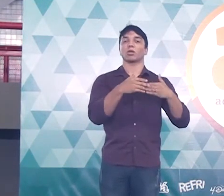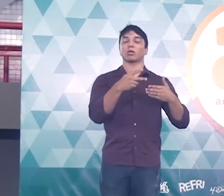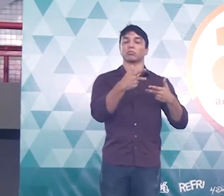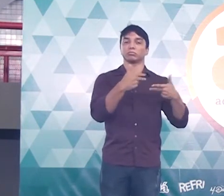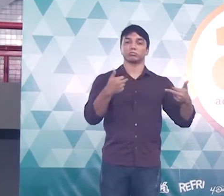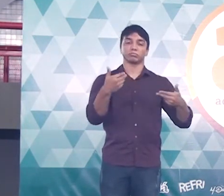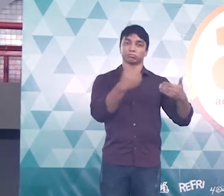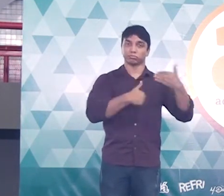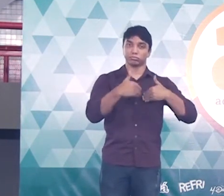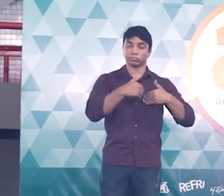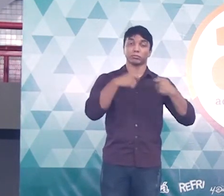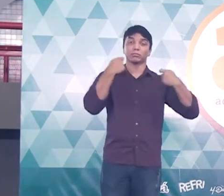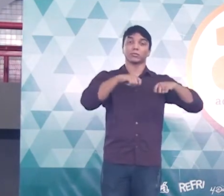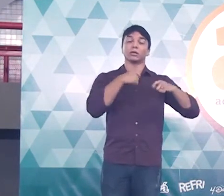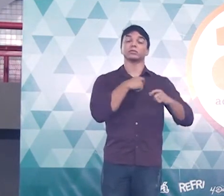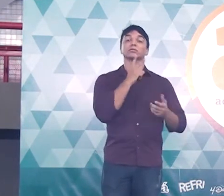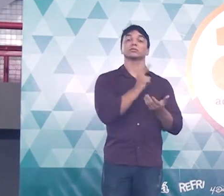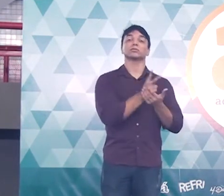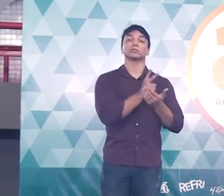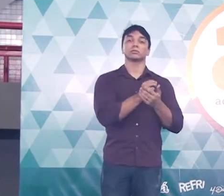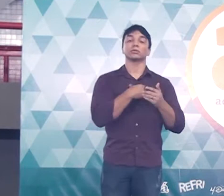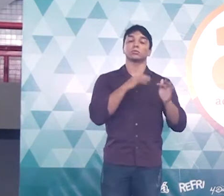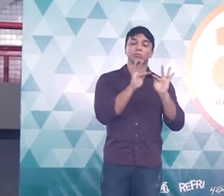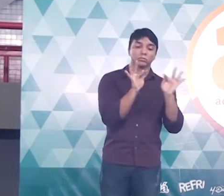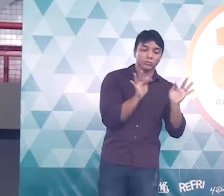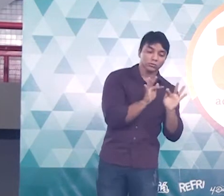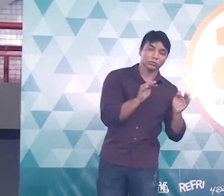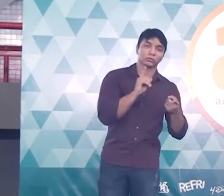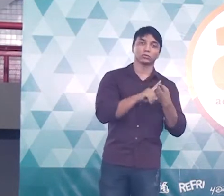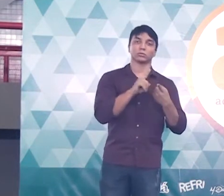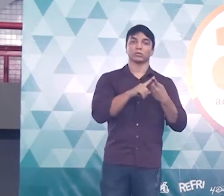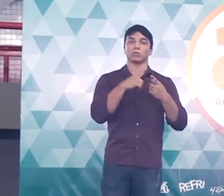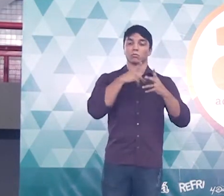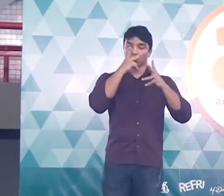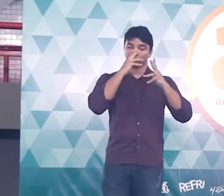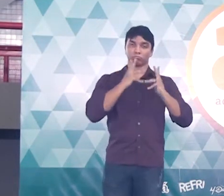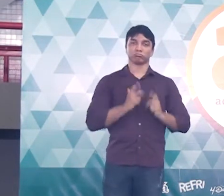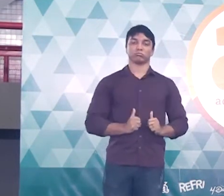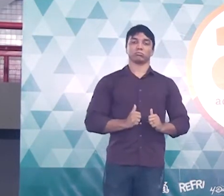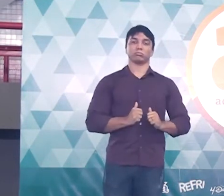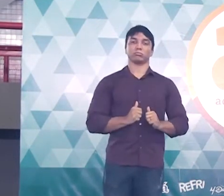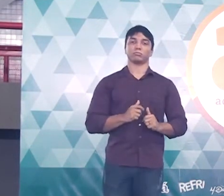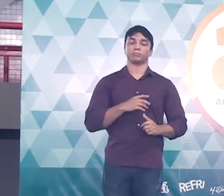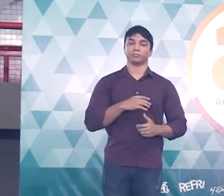circunstâncias. Devemos ser sempre humildes e despidos de orgulho.